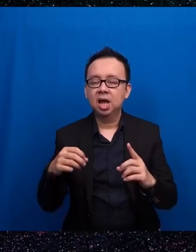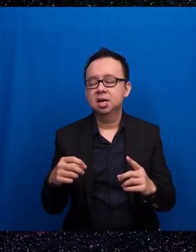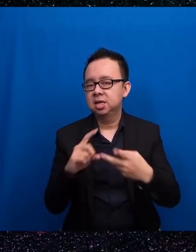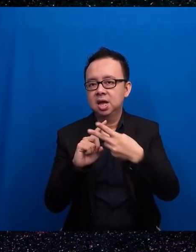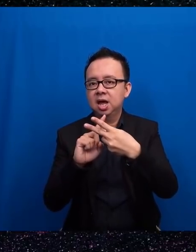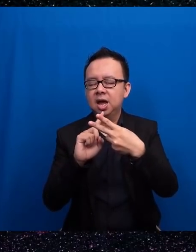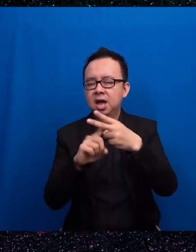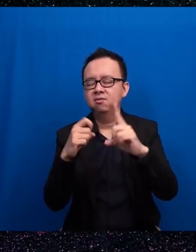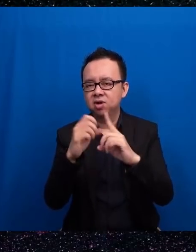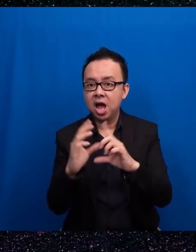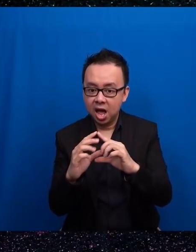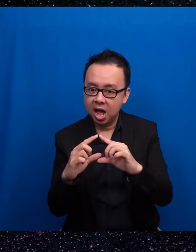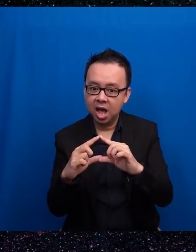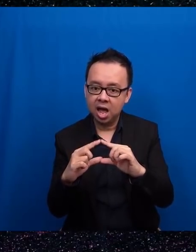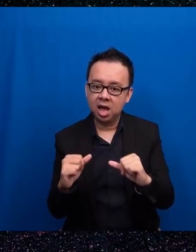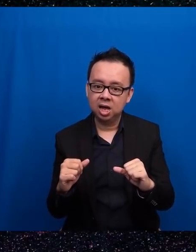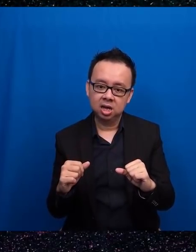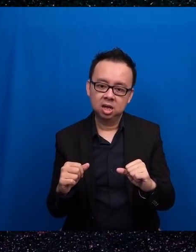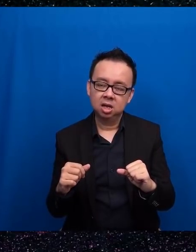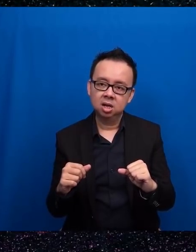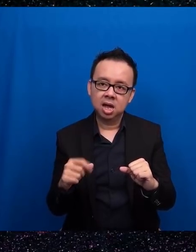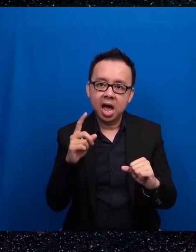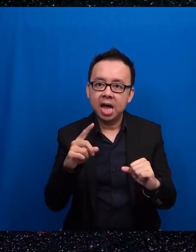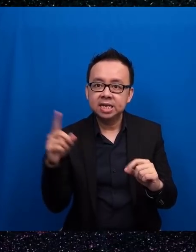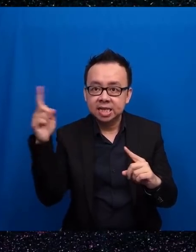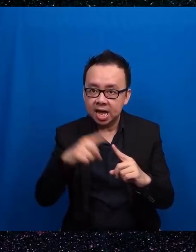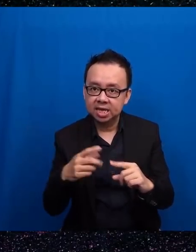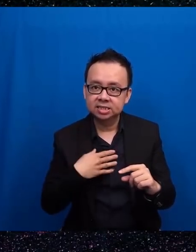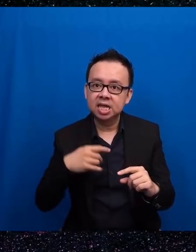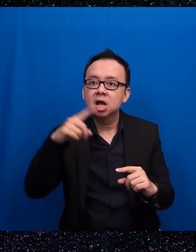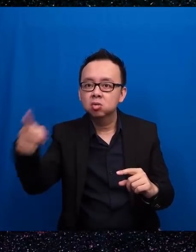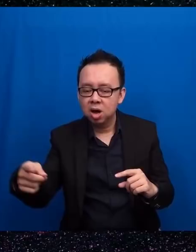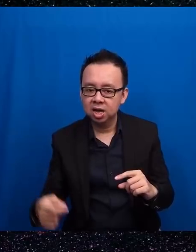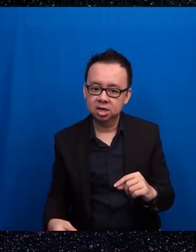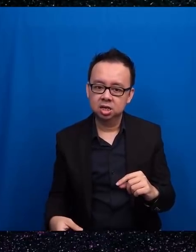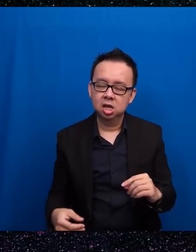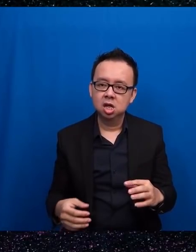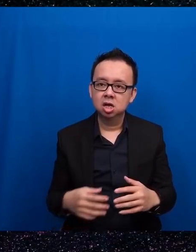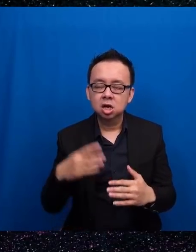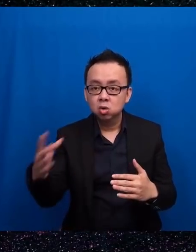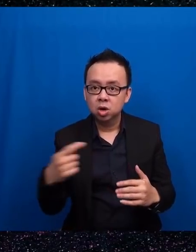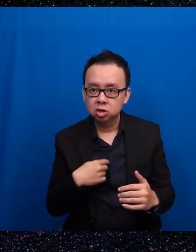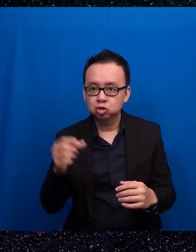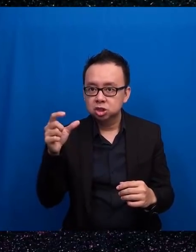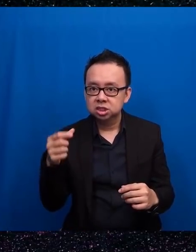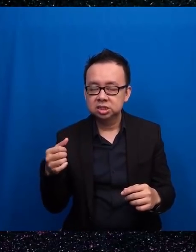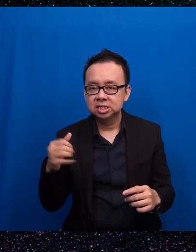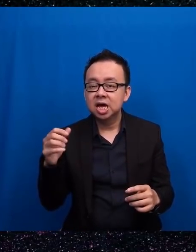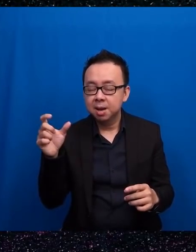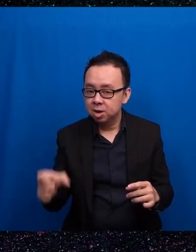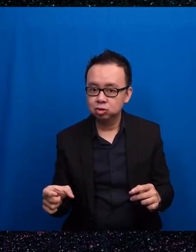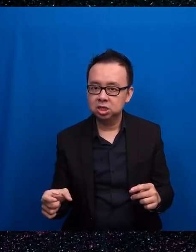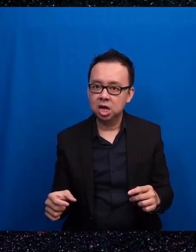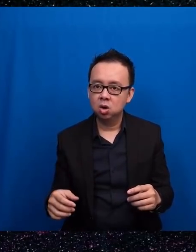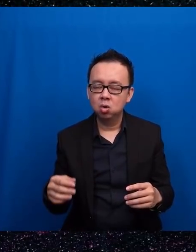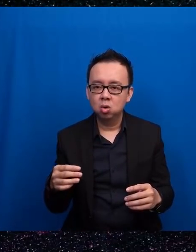masuk doa lagi. Pada hari terakhir selesai saya check out sekalian. Keluar itu ya secara manusia. Waktu saya meninggalkan kamar